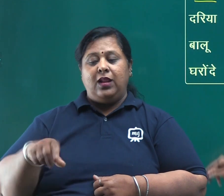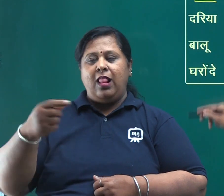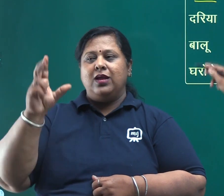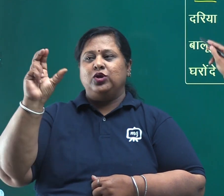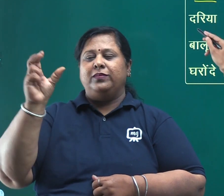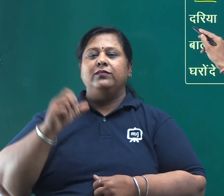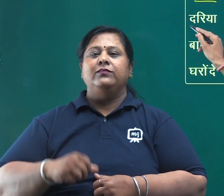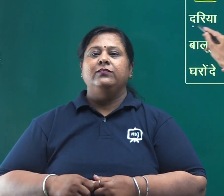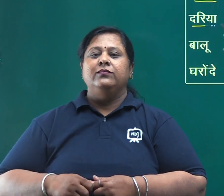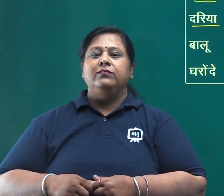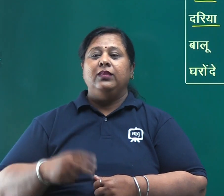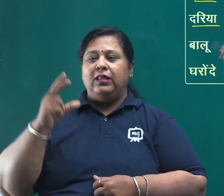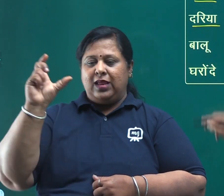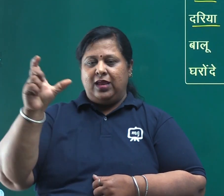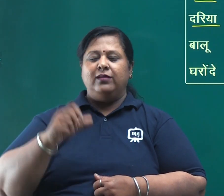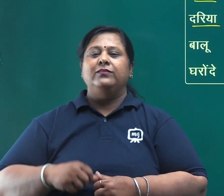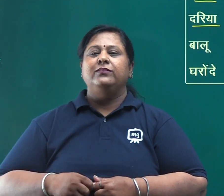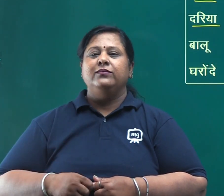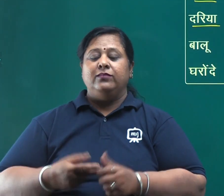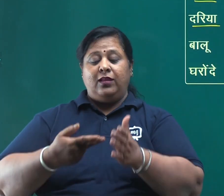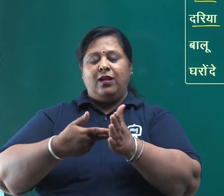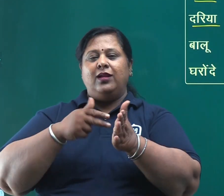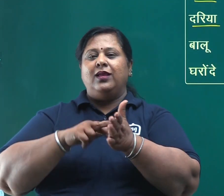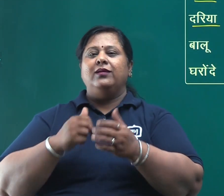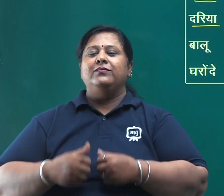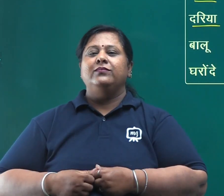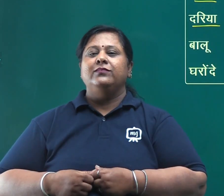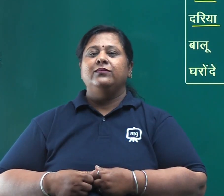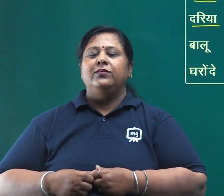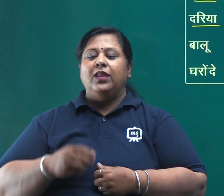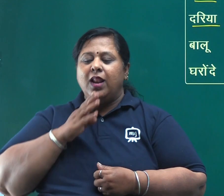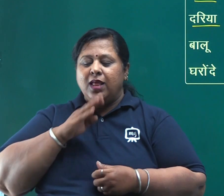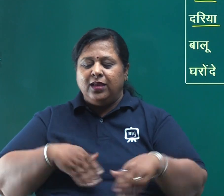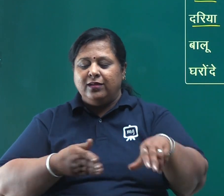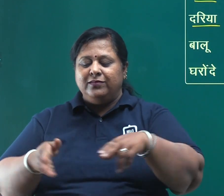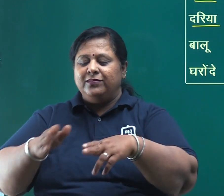अगला शब्द दरिया, अर्थ होगा नदी।